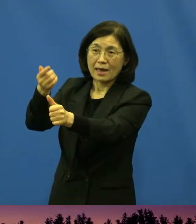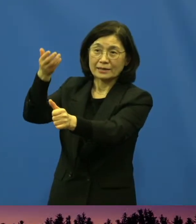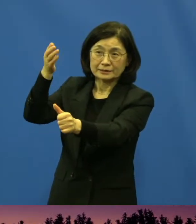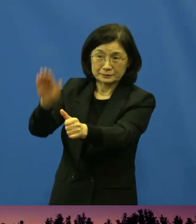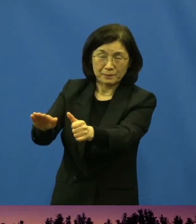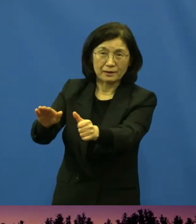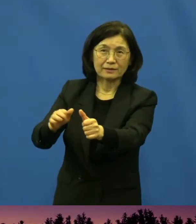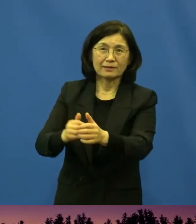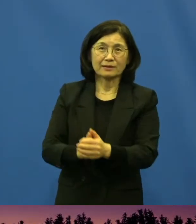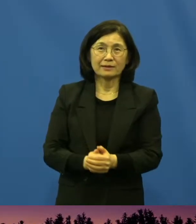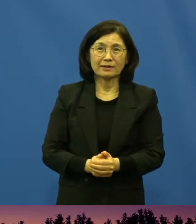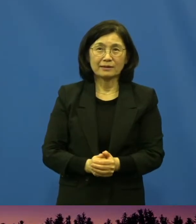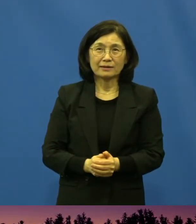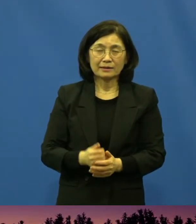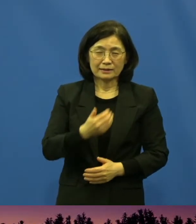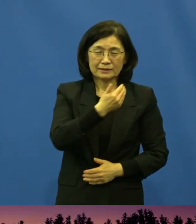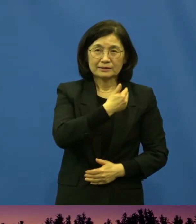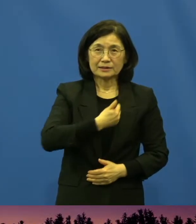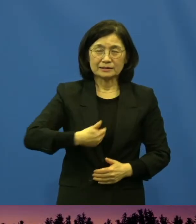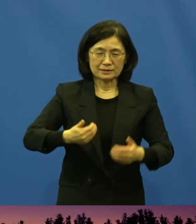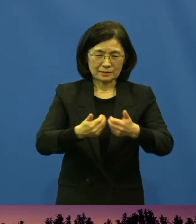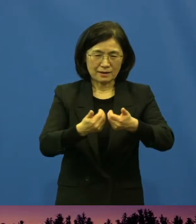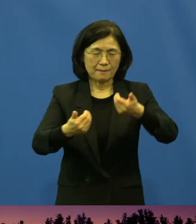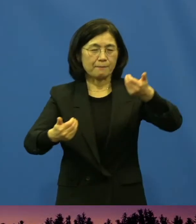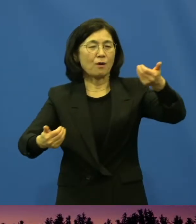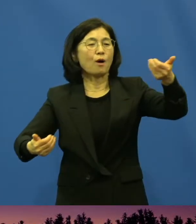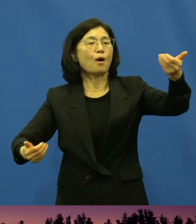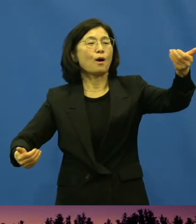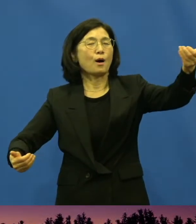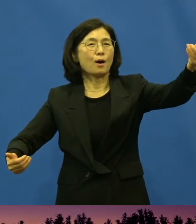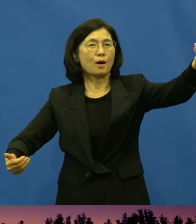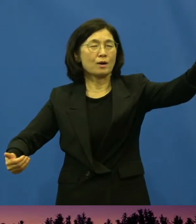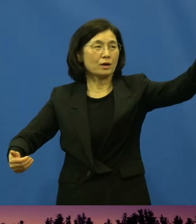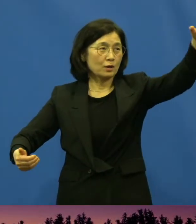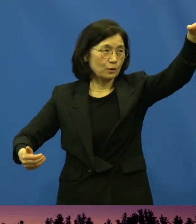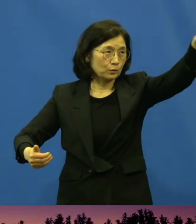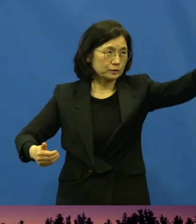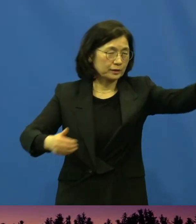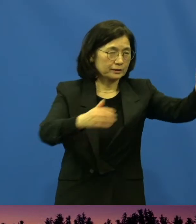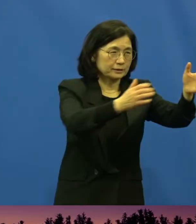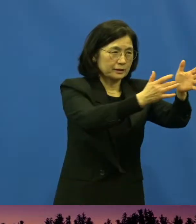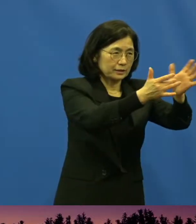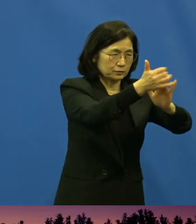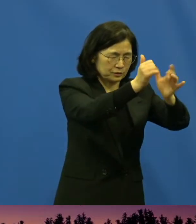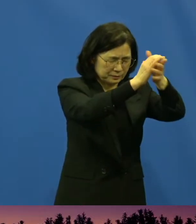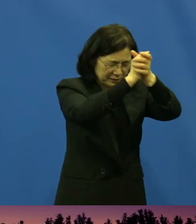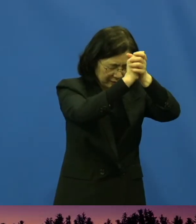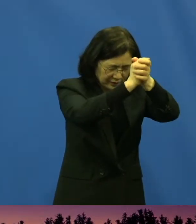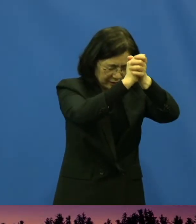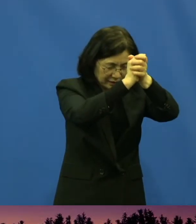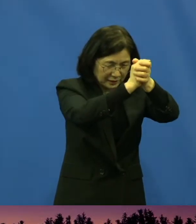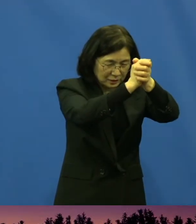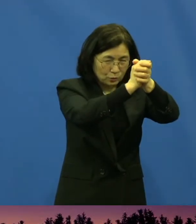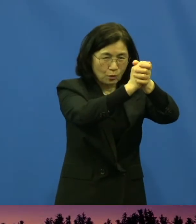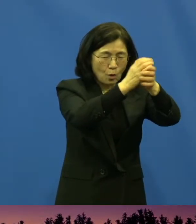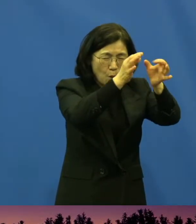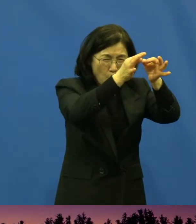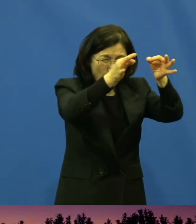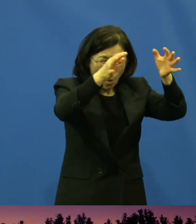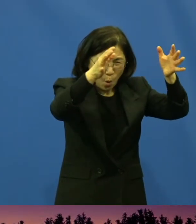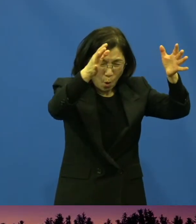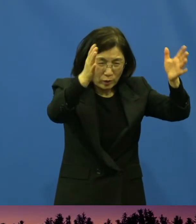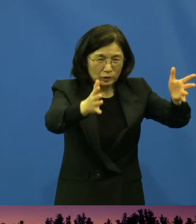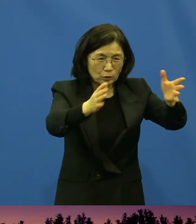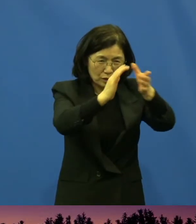그리고 제자들과 거리가 떨어진 곳에 가서 기도하시다가 한참 기도하시다가